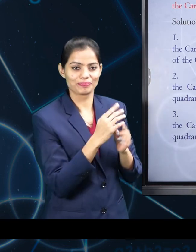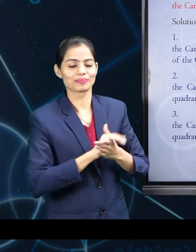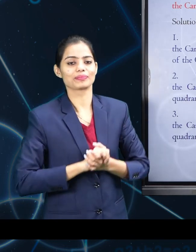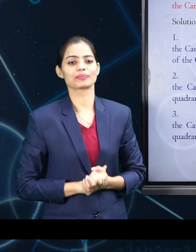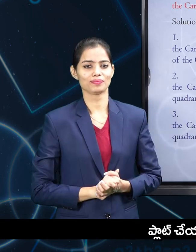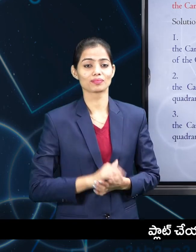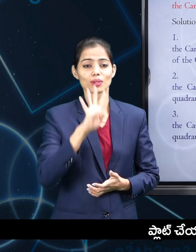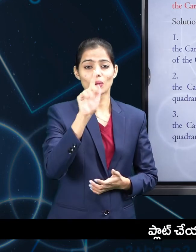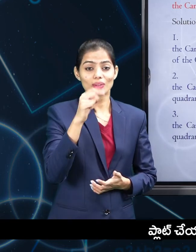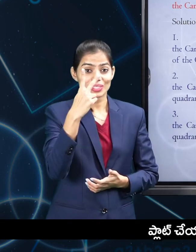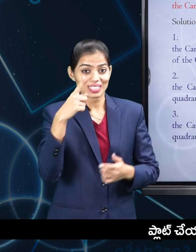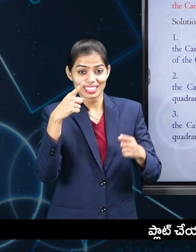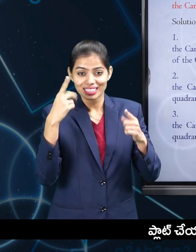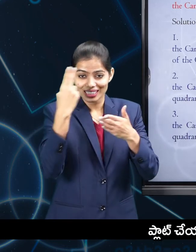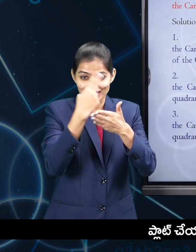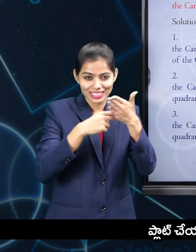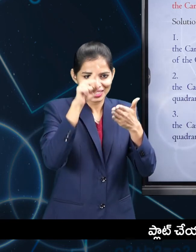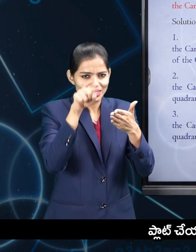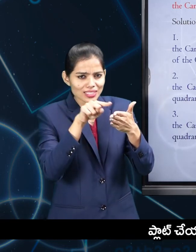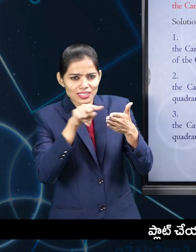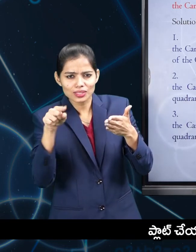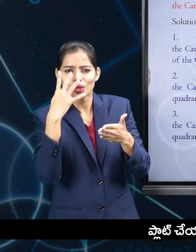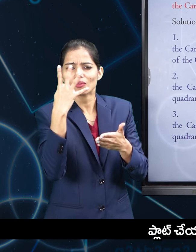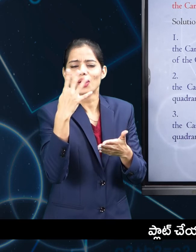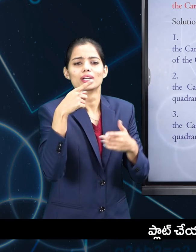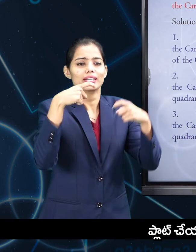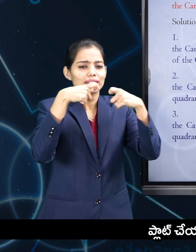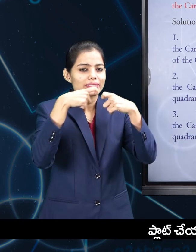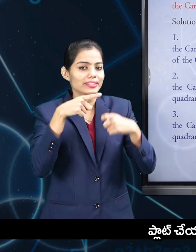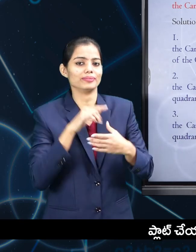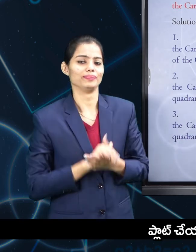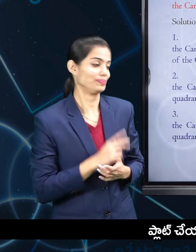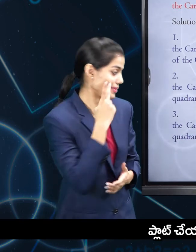ఉంది. 4. ఫ్లాట్ చేయడానికి 4, -2